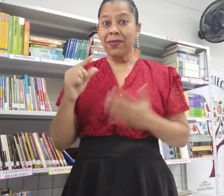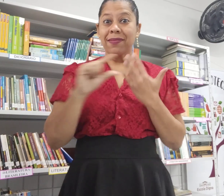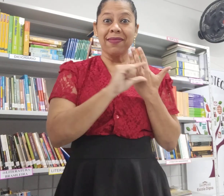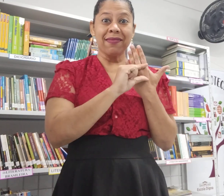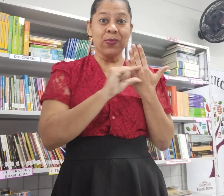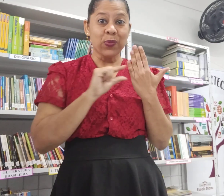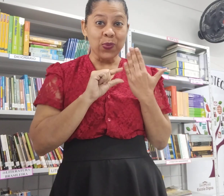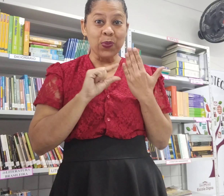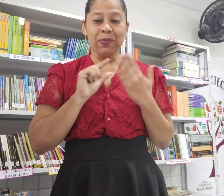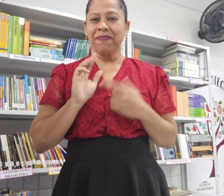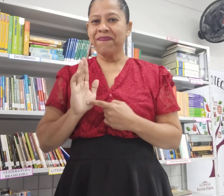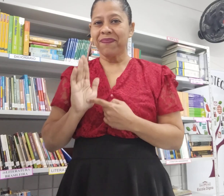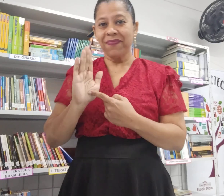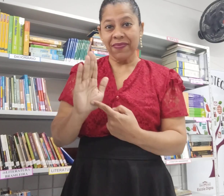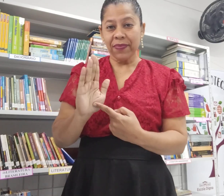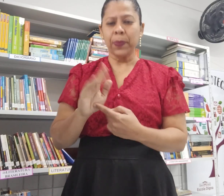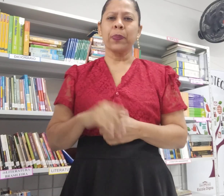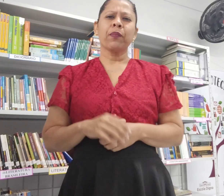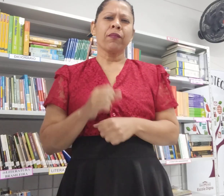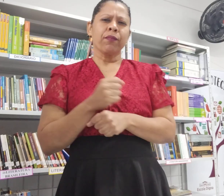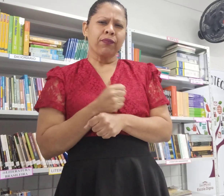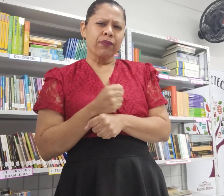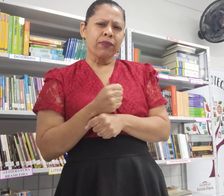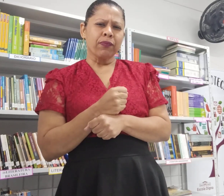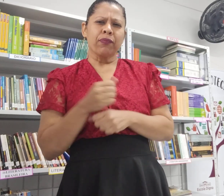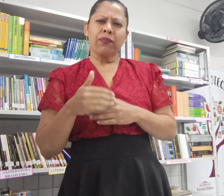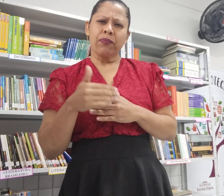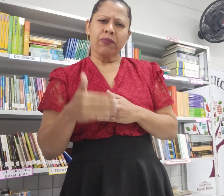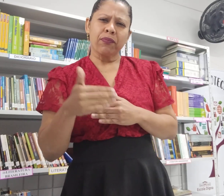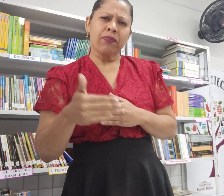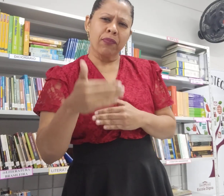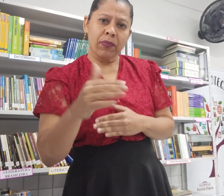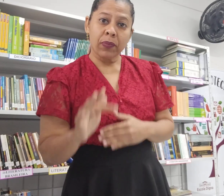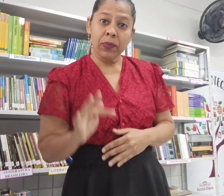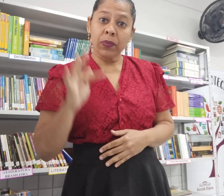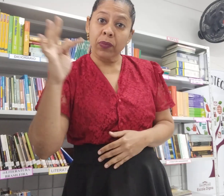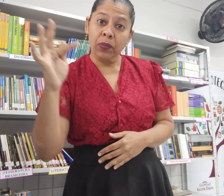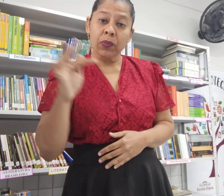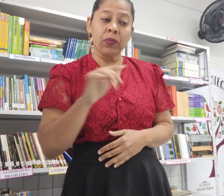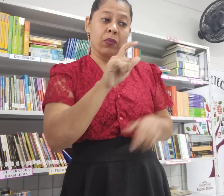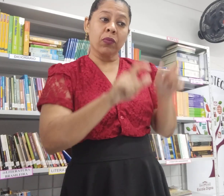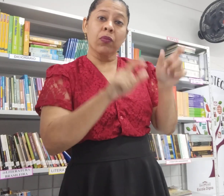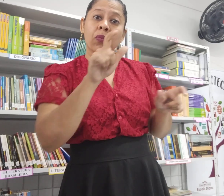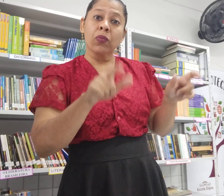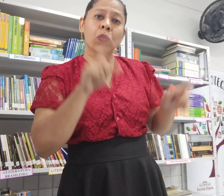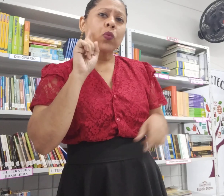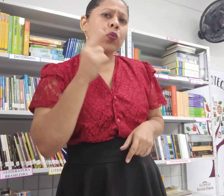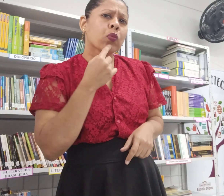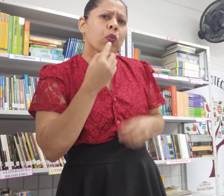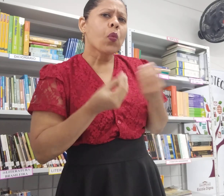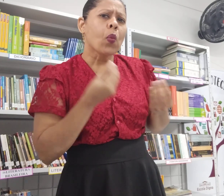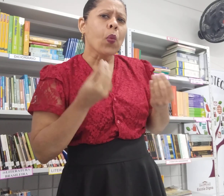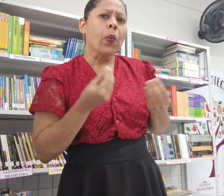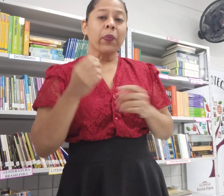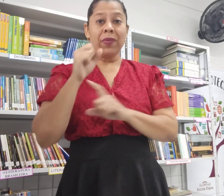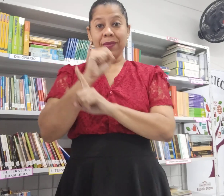Muitos anos depois, os sujeitos surdos passam a ser vistos como cidadãos, com